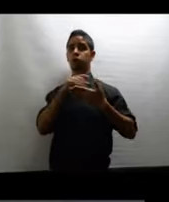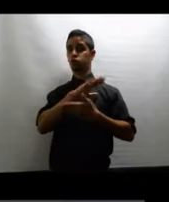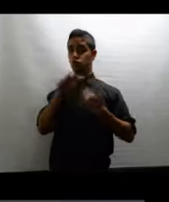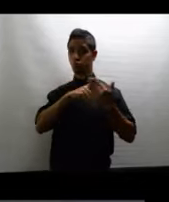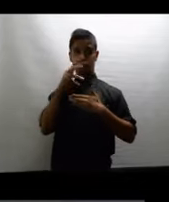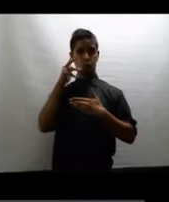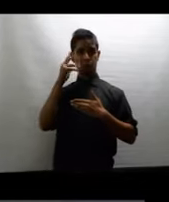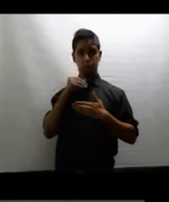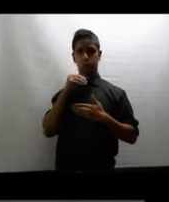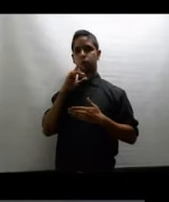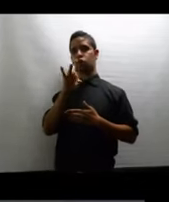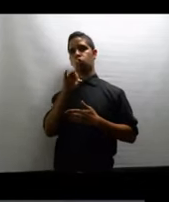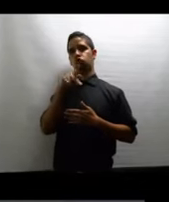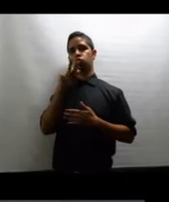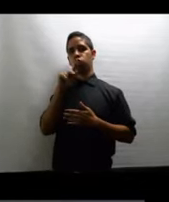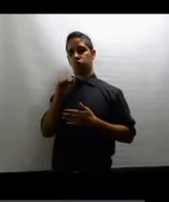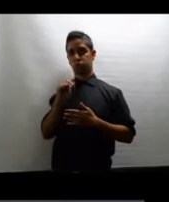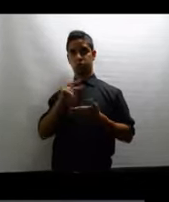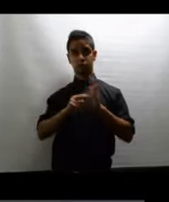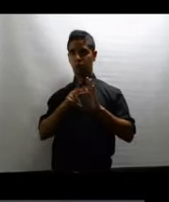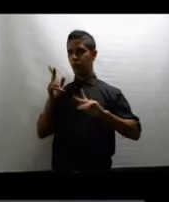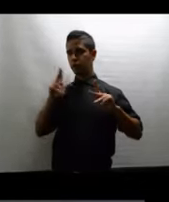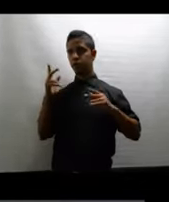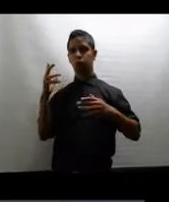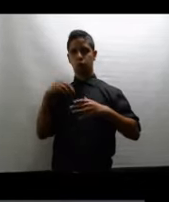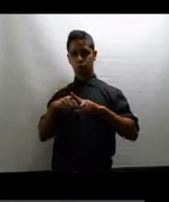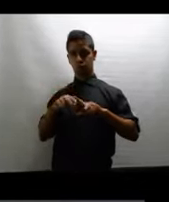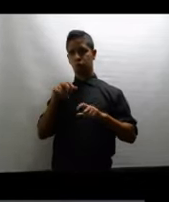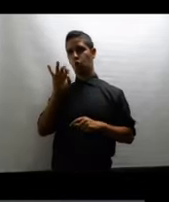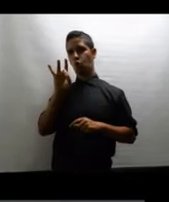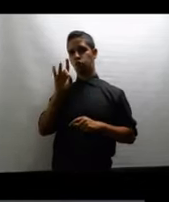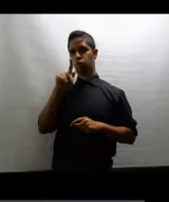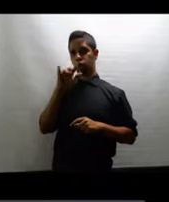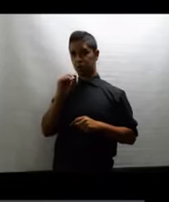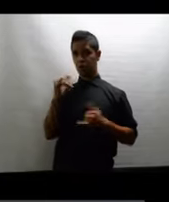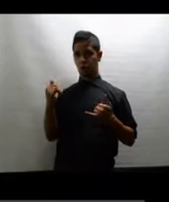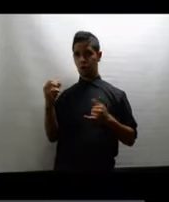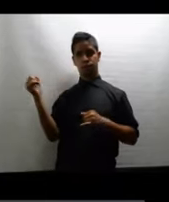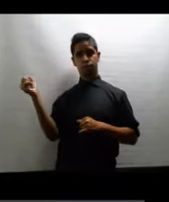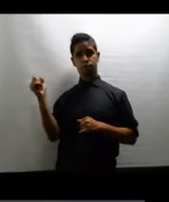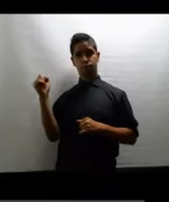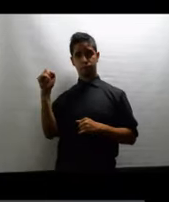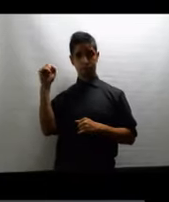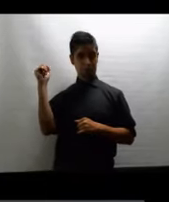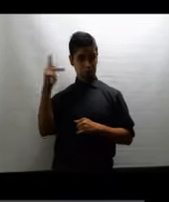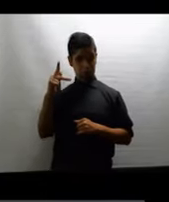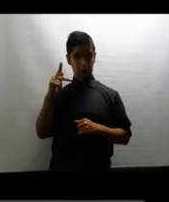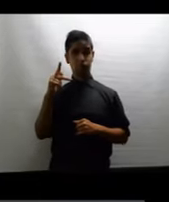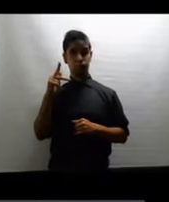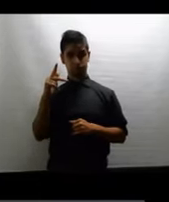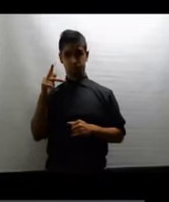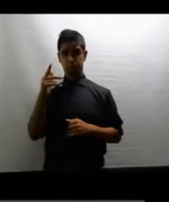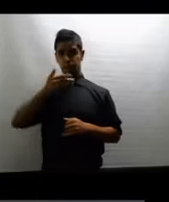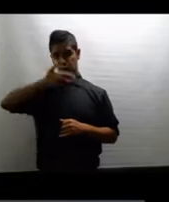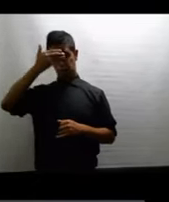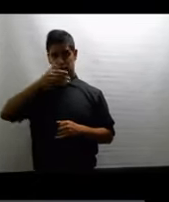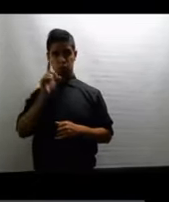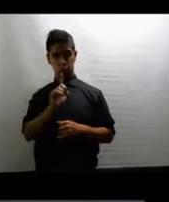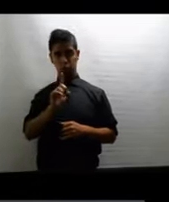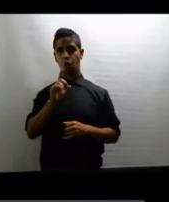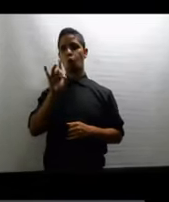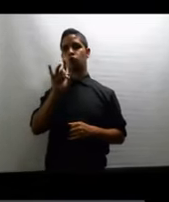Ocho Puertas. Uh-huh. Figuras que estuvieron en Ocho Puertas y que ahora regresan unas cuantas décadas después frente al Ocho Puertas,